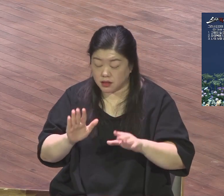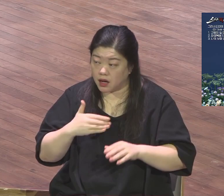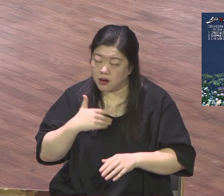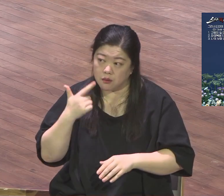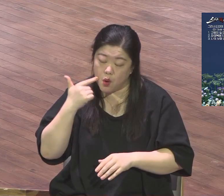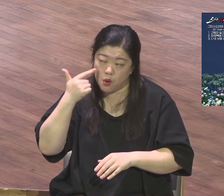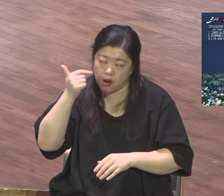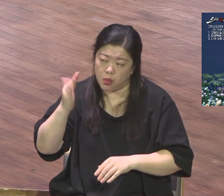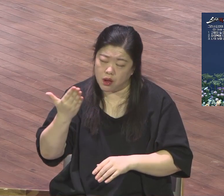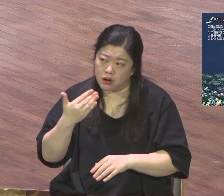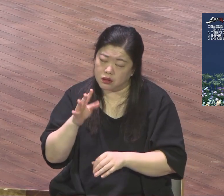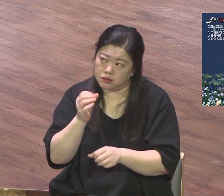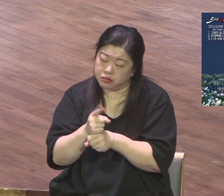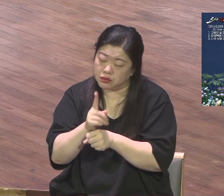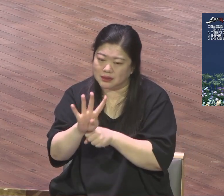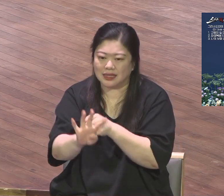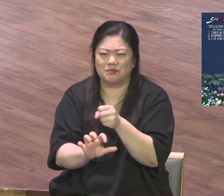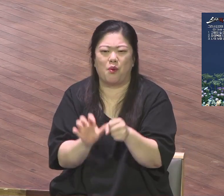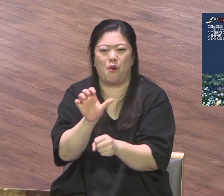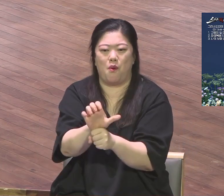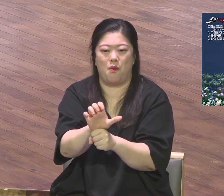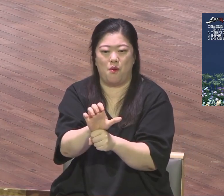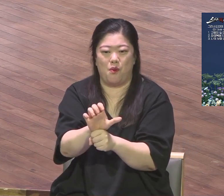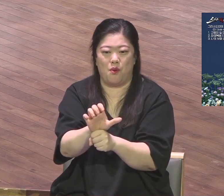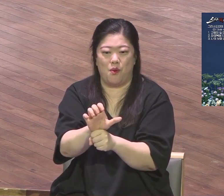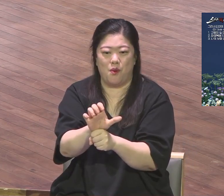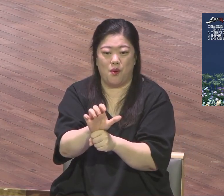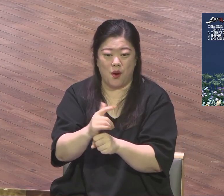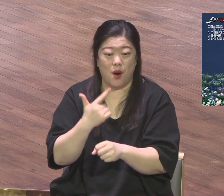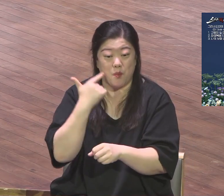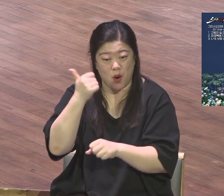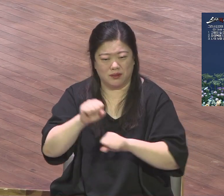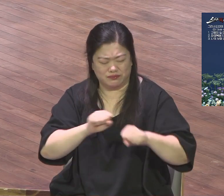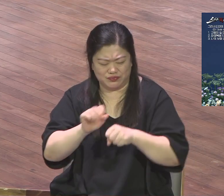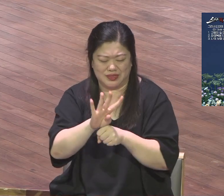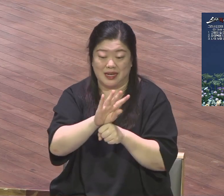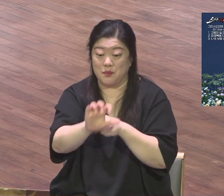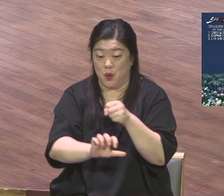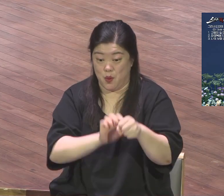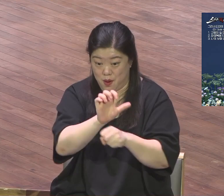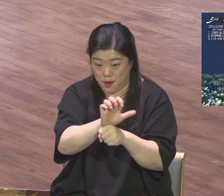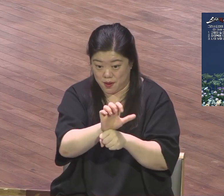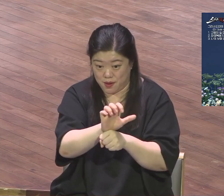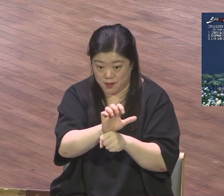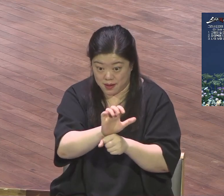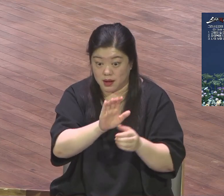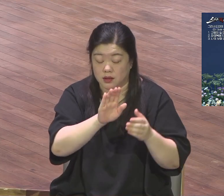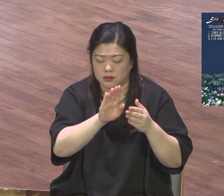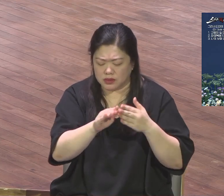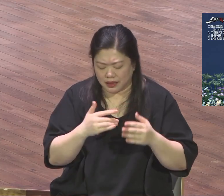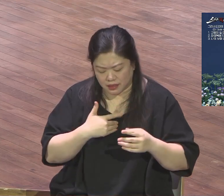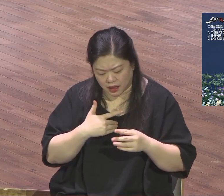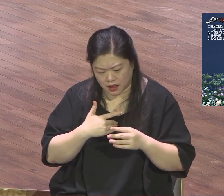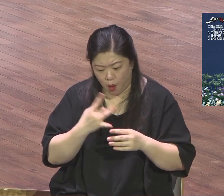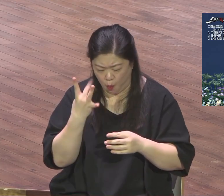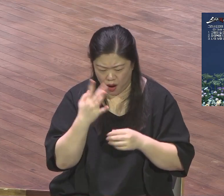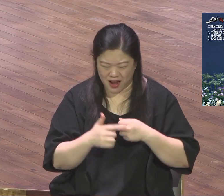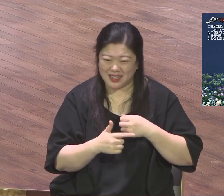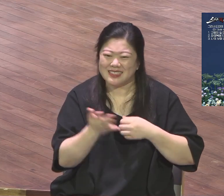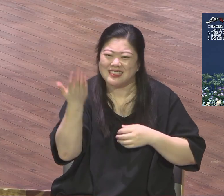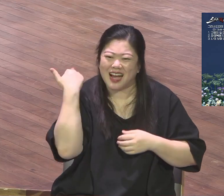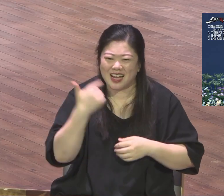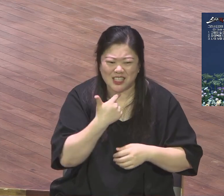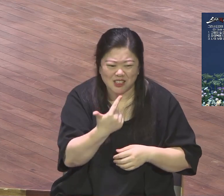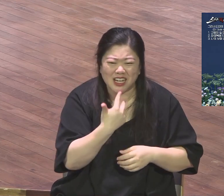헌신하고 이제는 은퇴 목사가 되었는데 서울에 와서 중학생 때부터 미션스쿨 다니면서